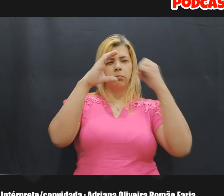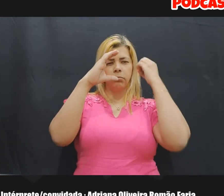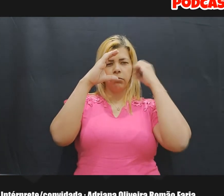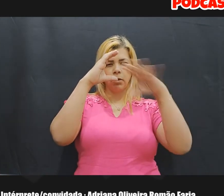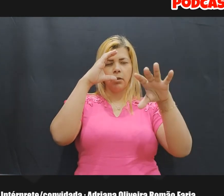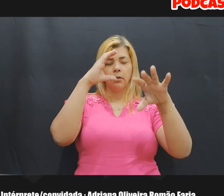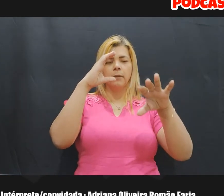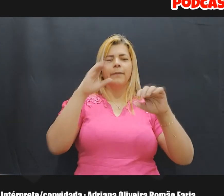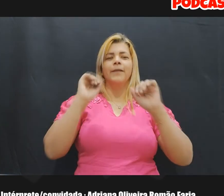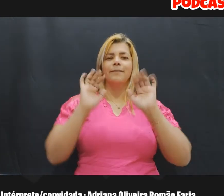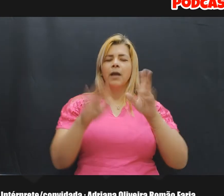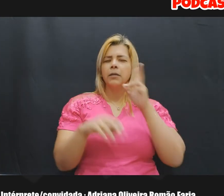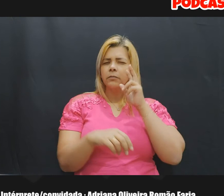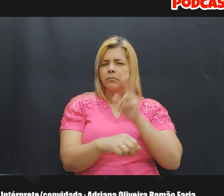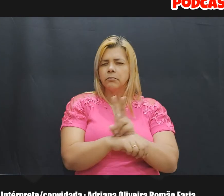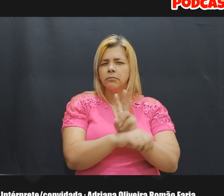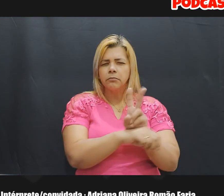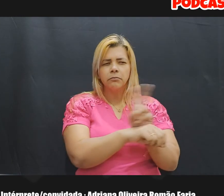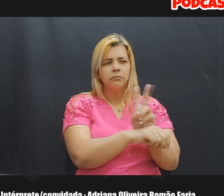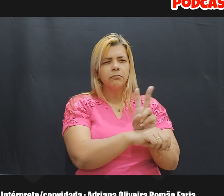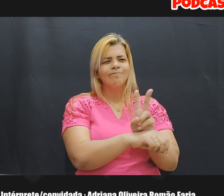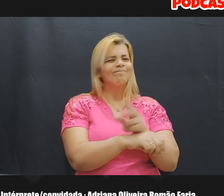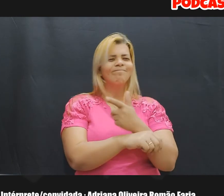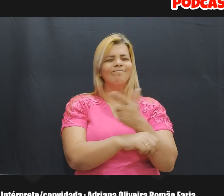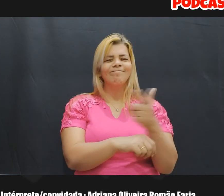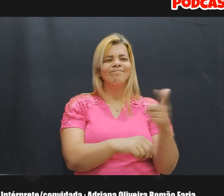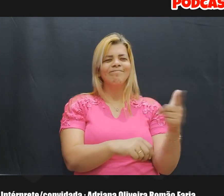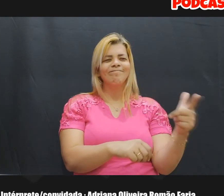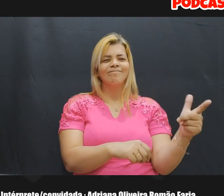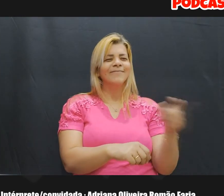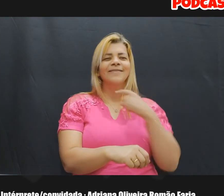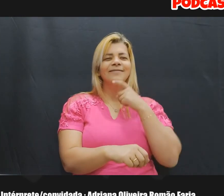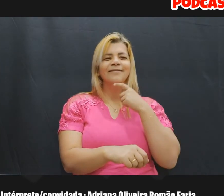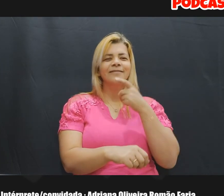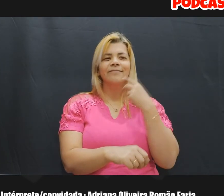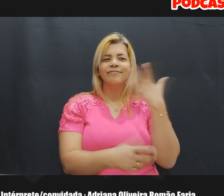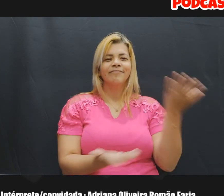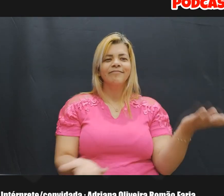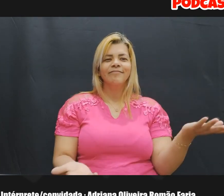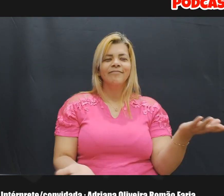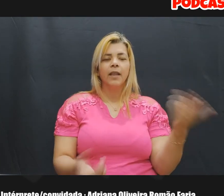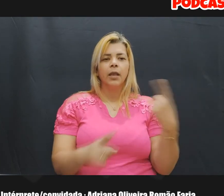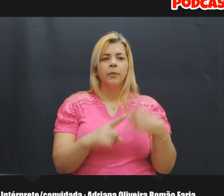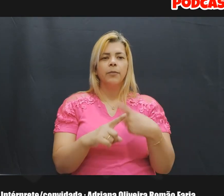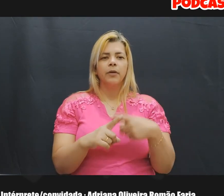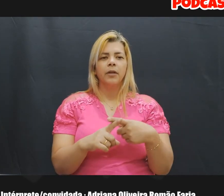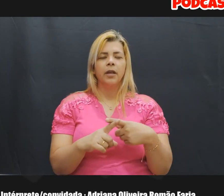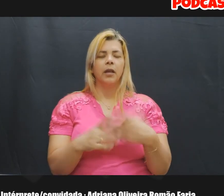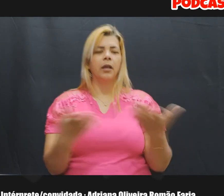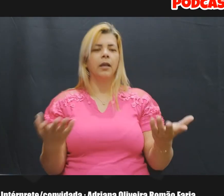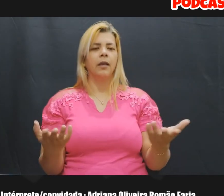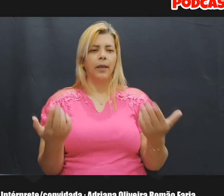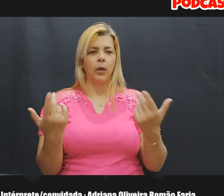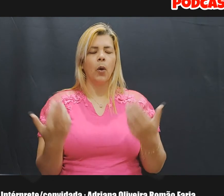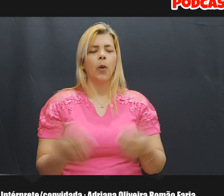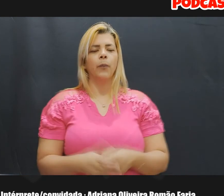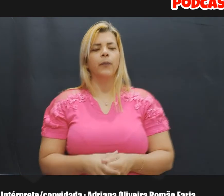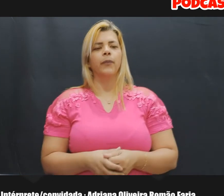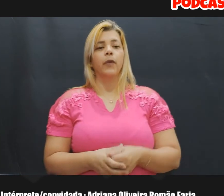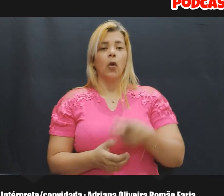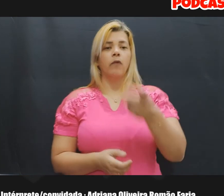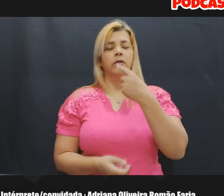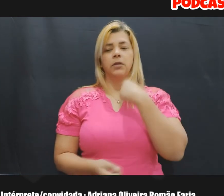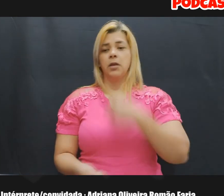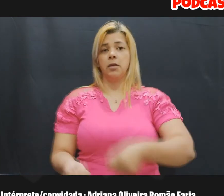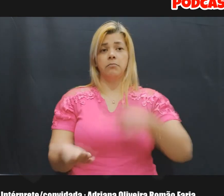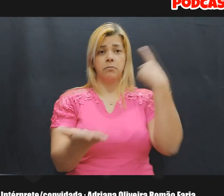Mas essa fiscalização ainda há uma deficiência, porque ou você faz uma